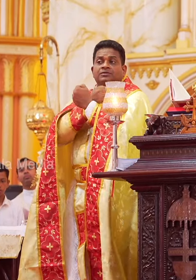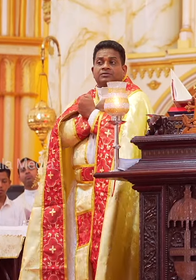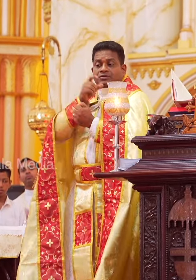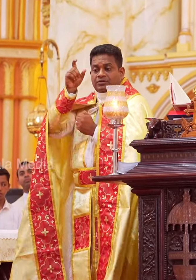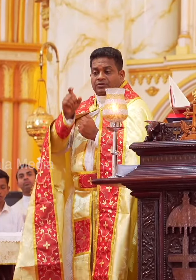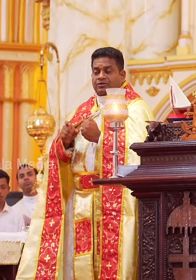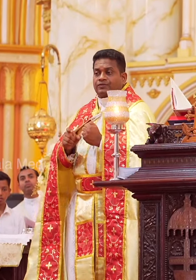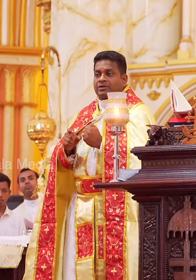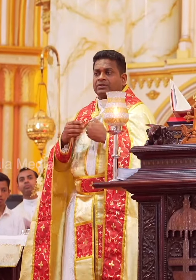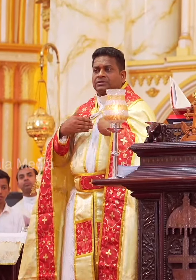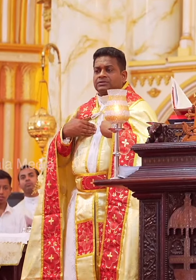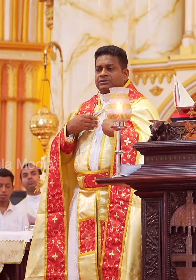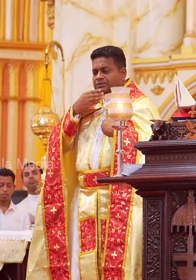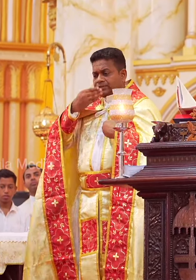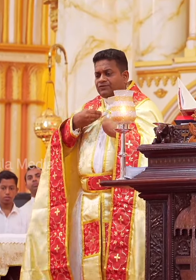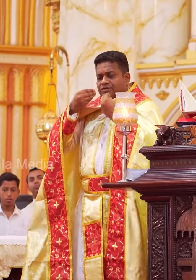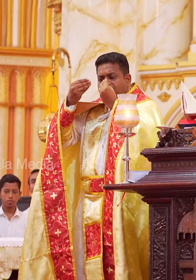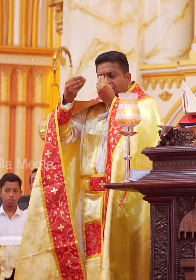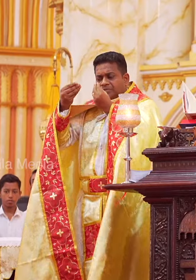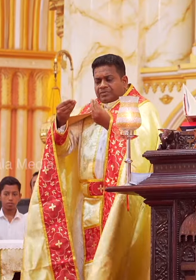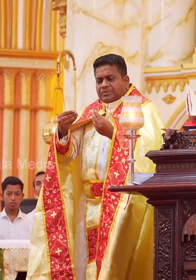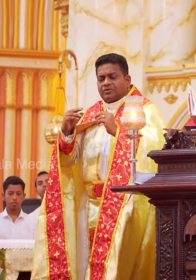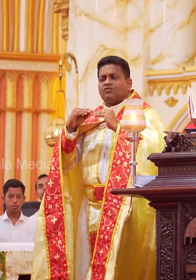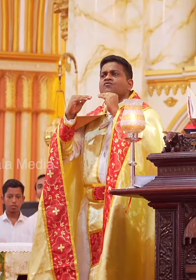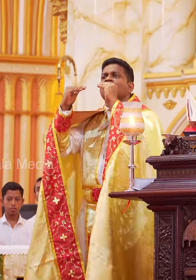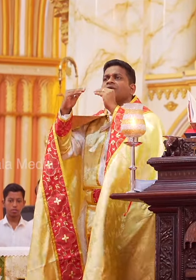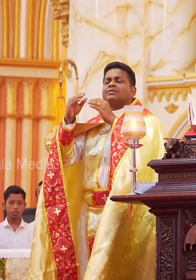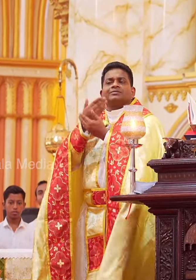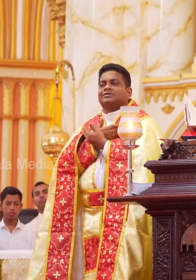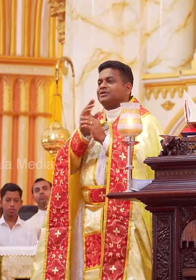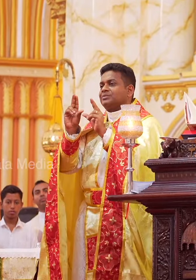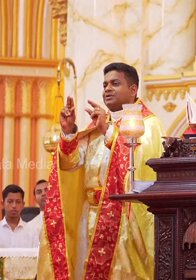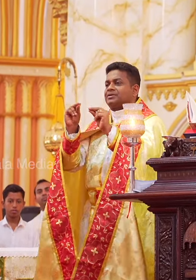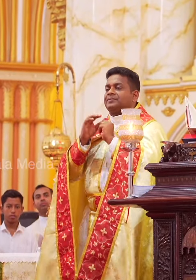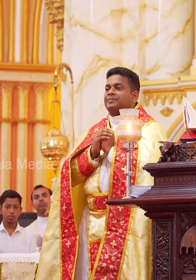സ്നേഹിതർക്ക് വേണ്ടി ജീവൻ അർപ്പിക്കുന്നതിനേക്കാൾ വലിയ സ്നേഹമില്ല.